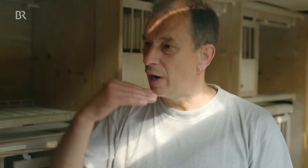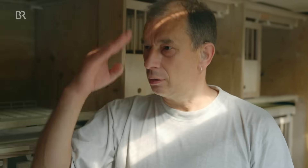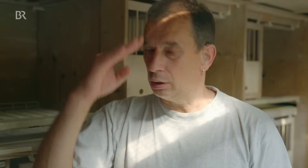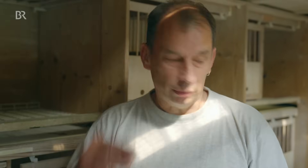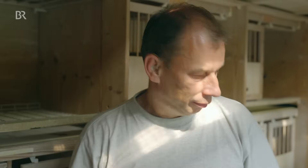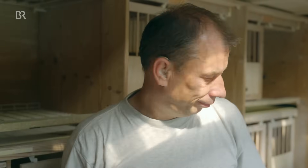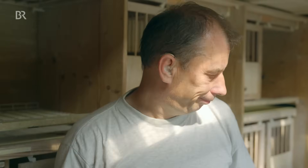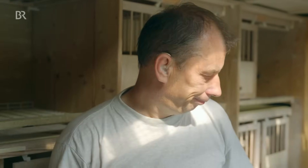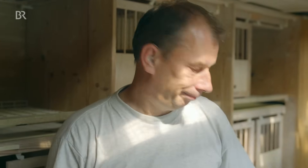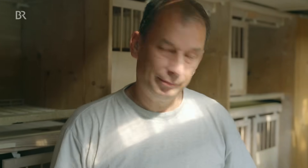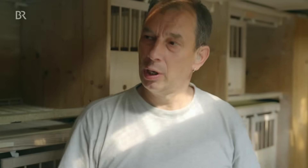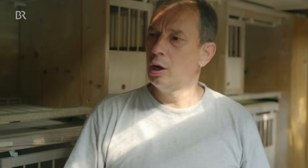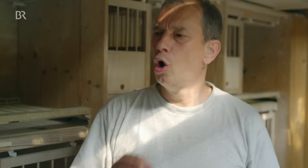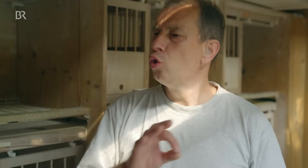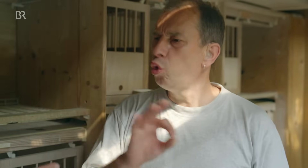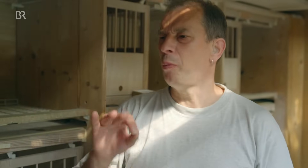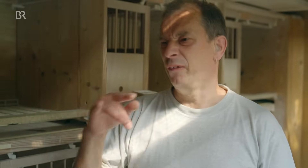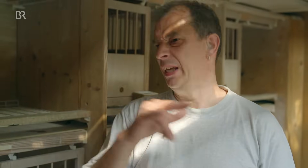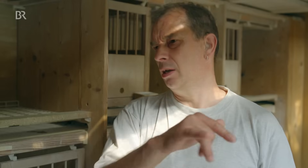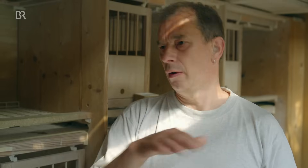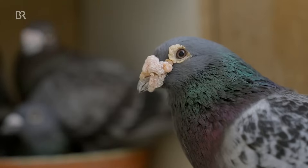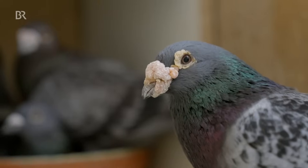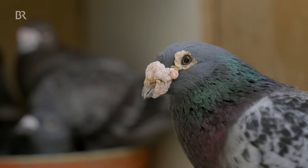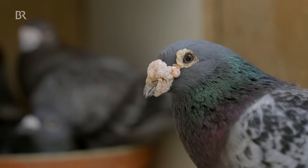Sein Vater ist er hier, der Superflieger.